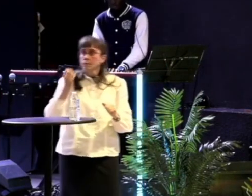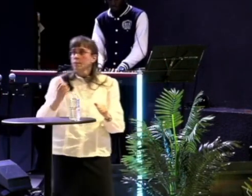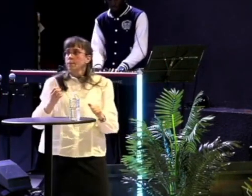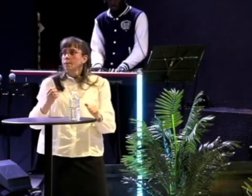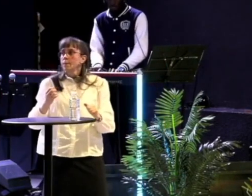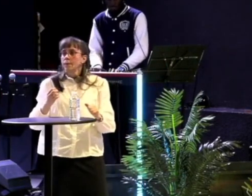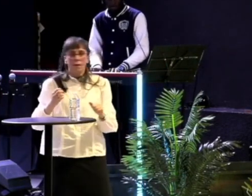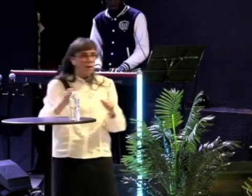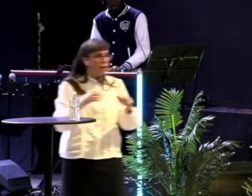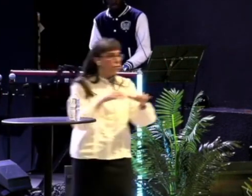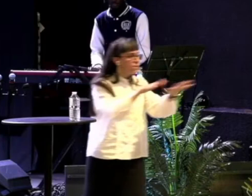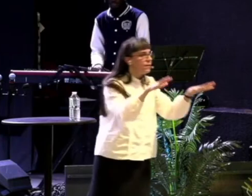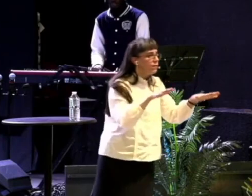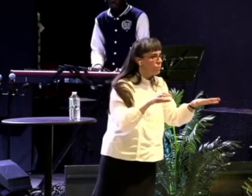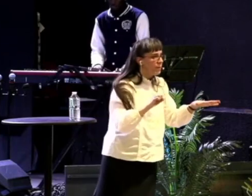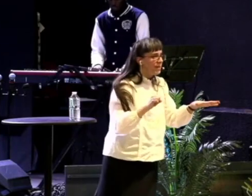J'ai perdu personne.